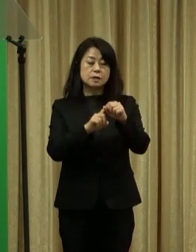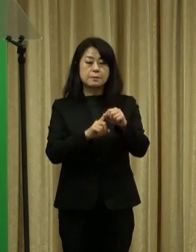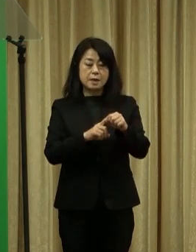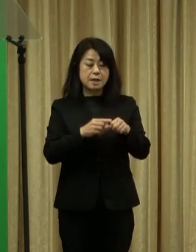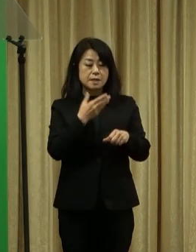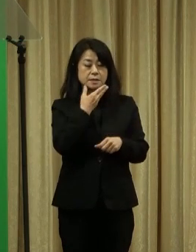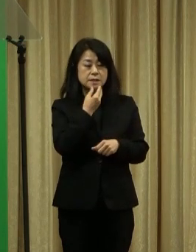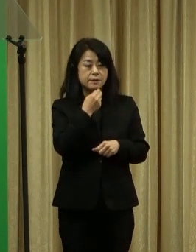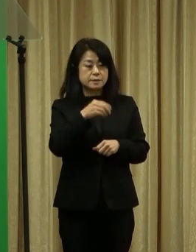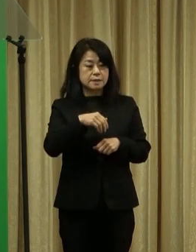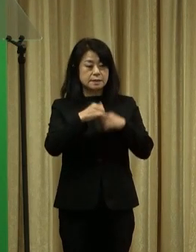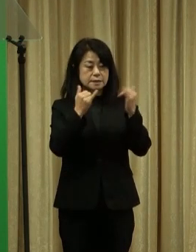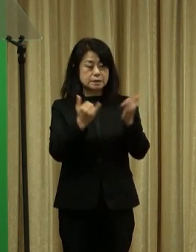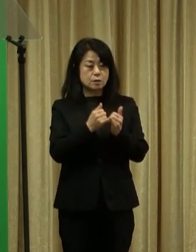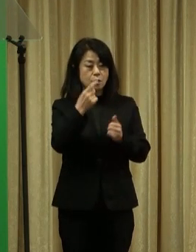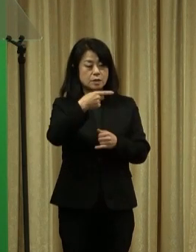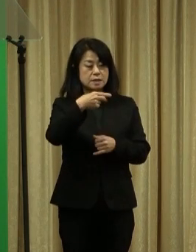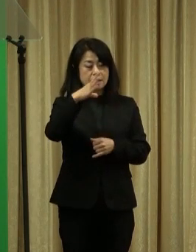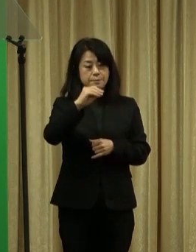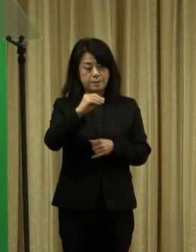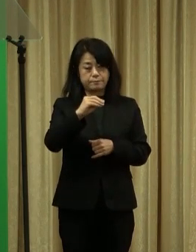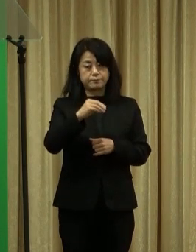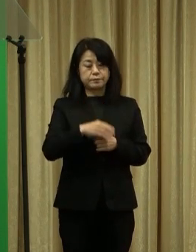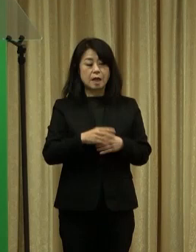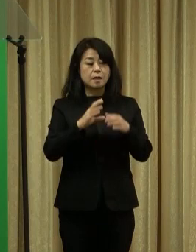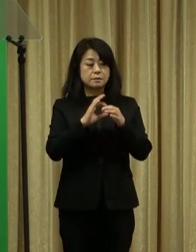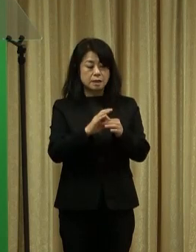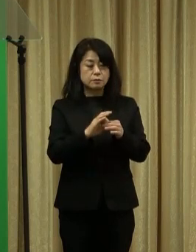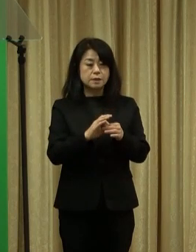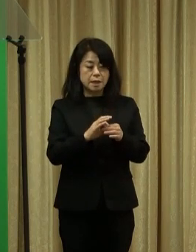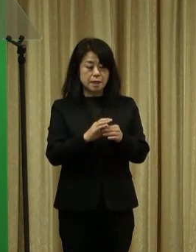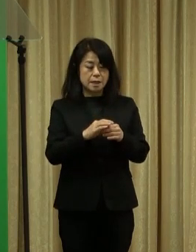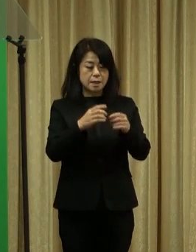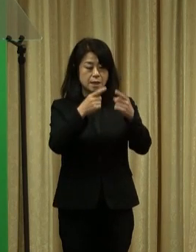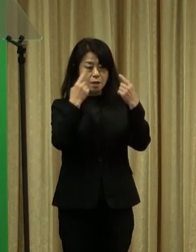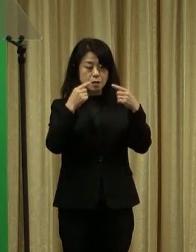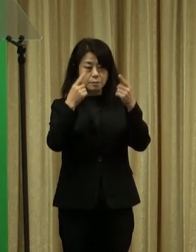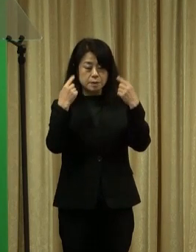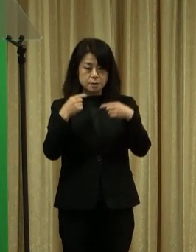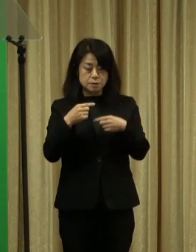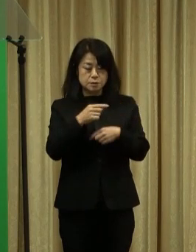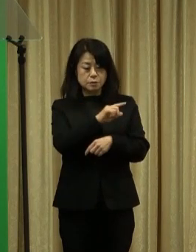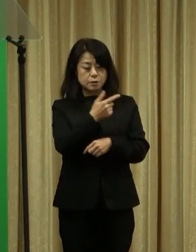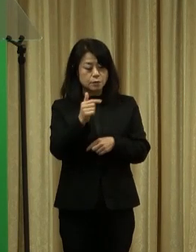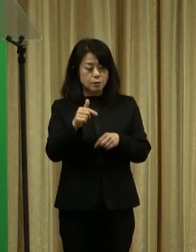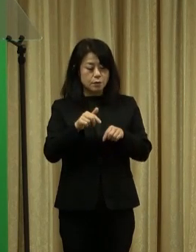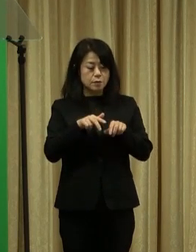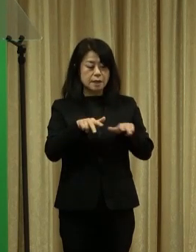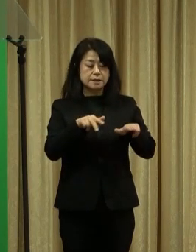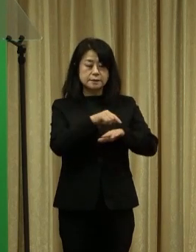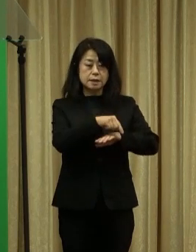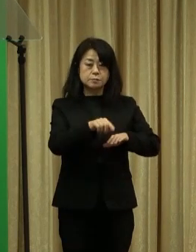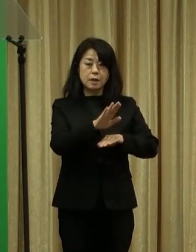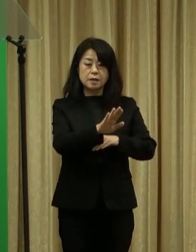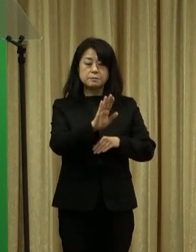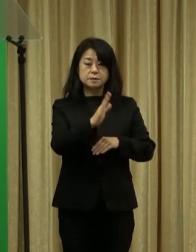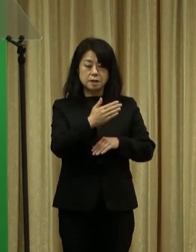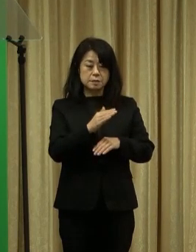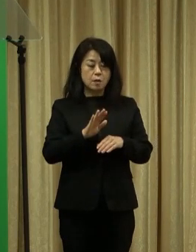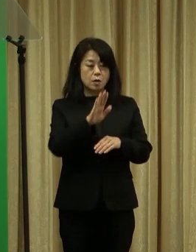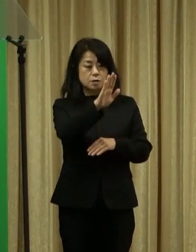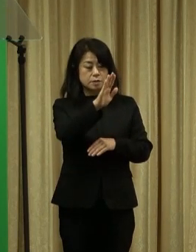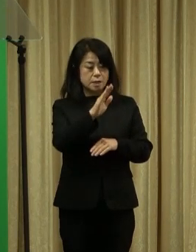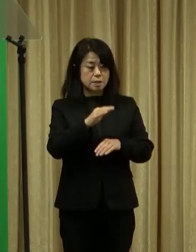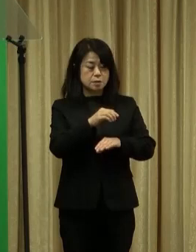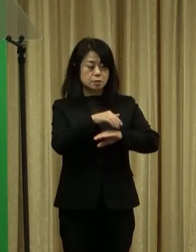1000万ということです。これについては引き続き、個別にいろいろな施策もありますが、成長戦略の大